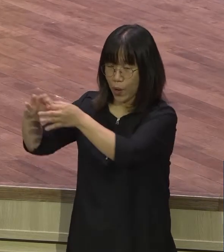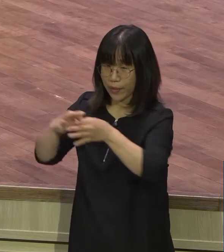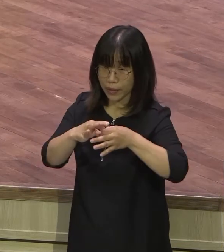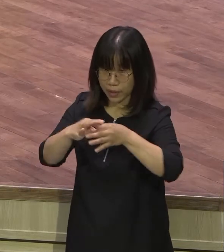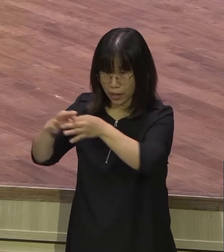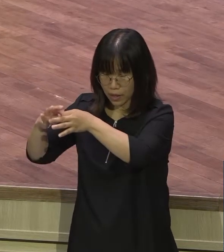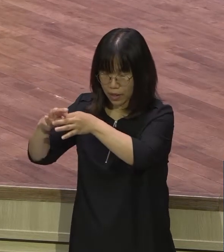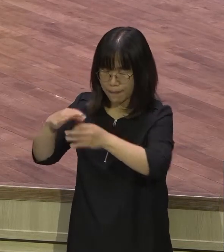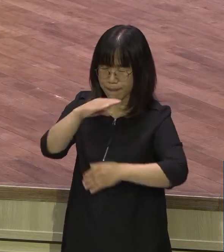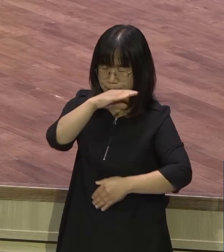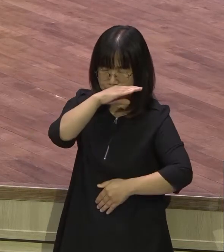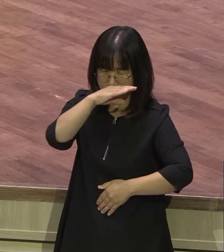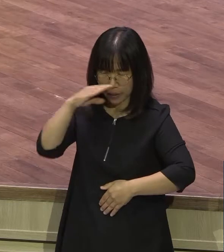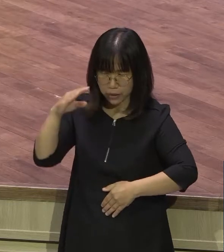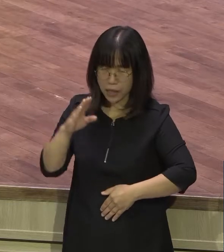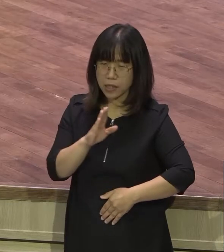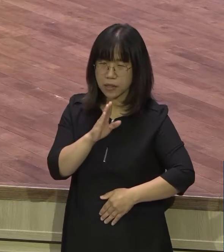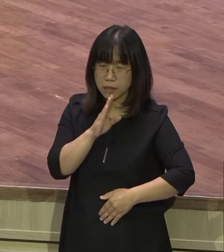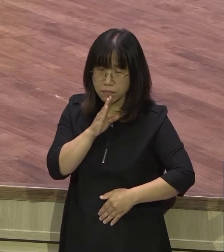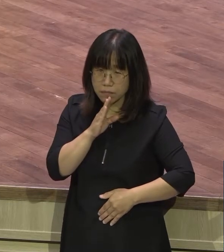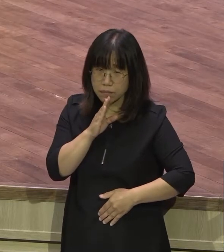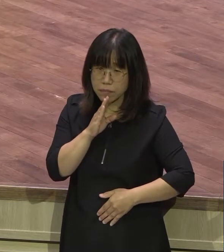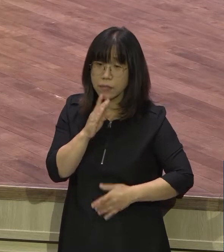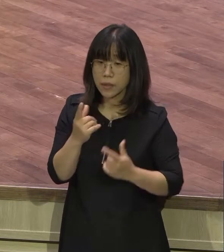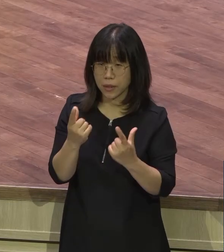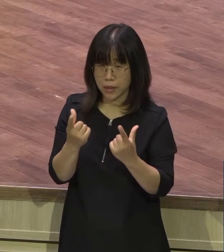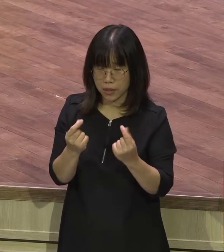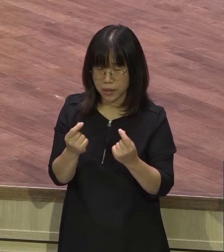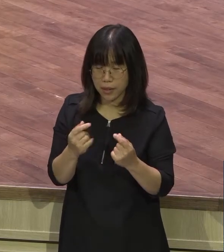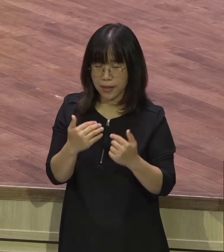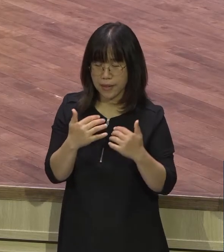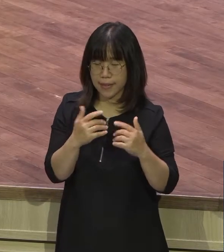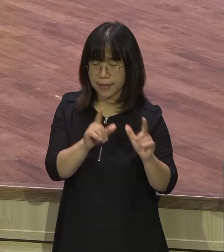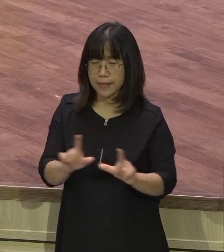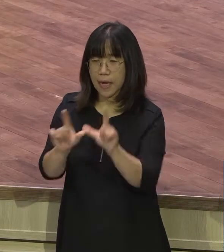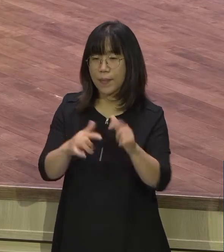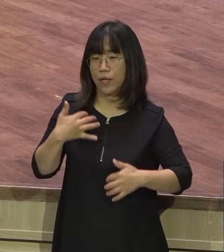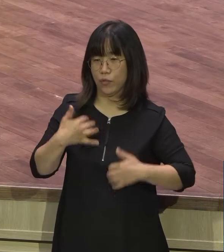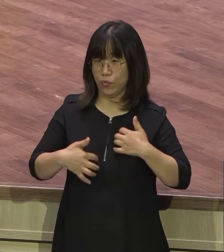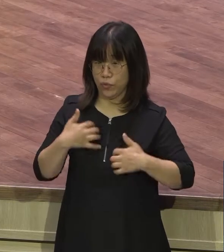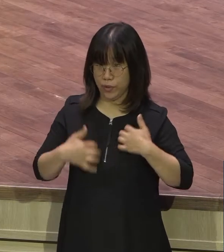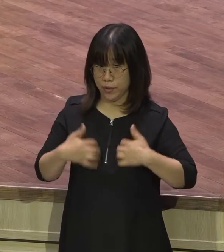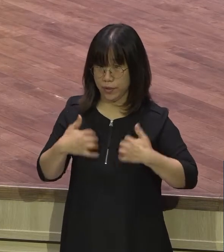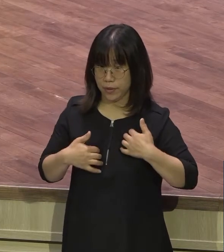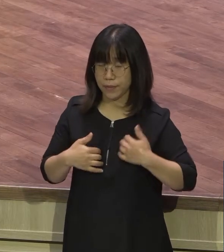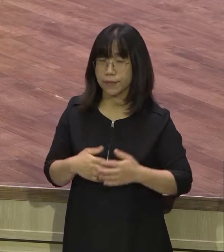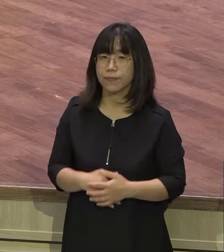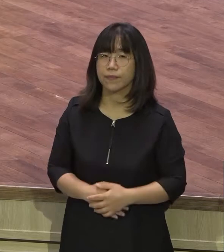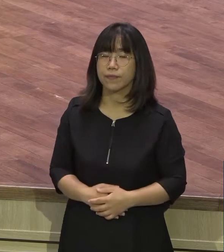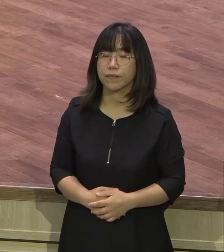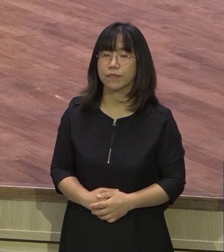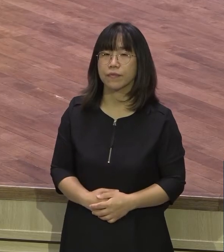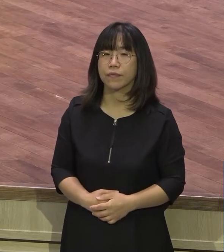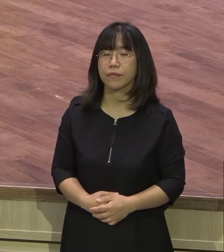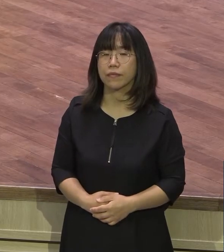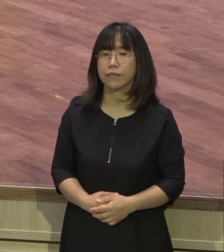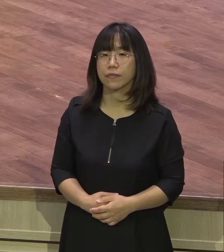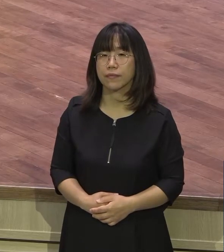사실적으로 삶 속에서 누리는 거예요 하나님과 나와의 삶 속에서 누리는 거예요